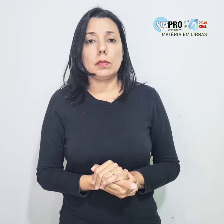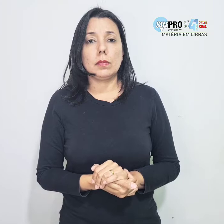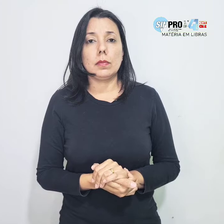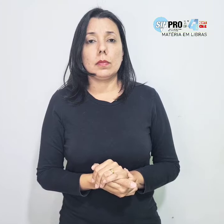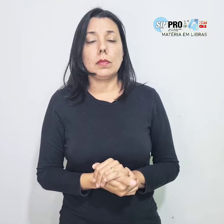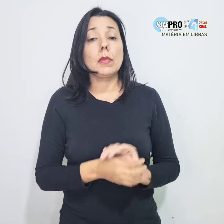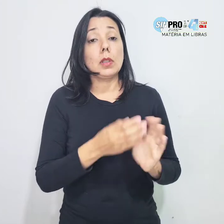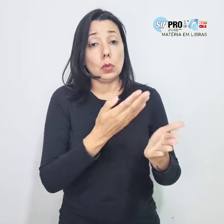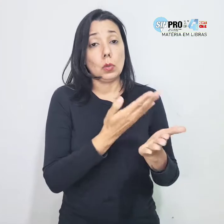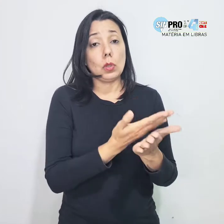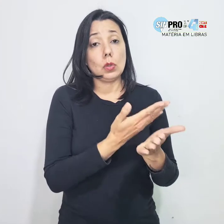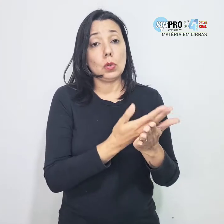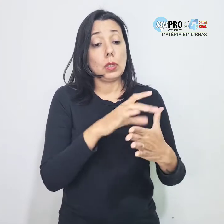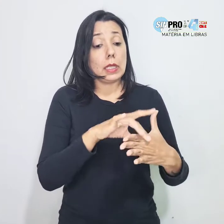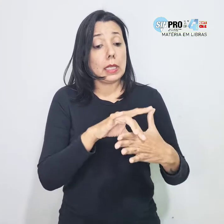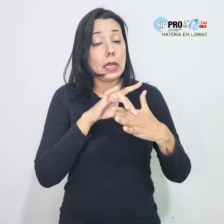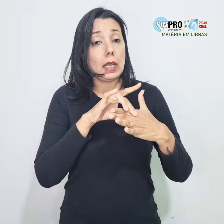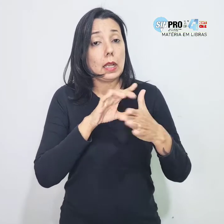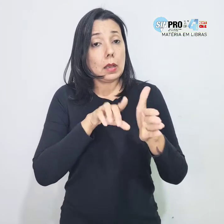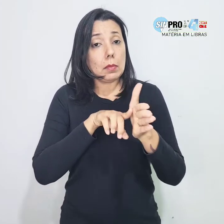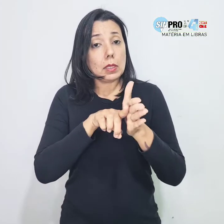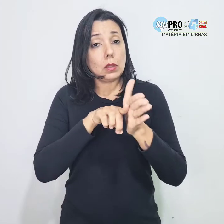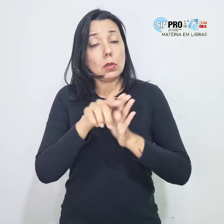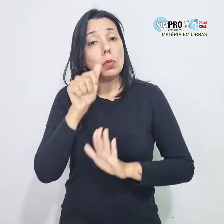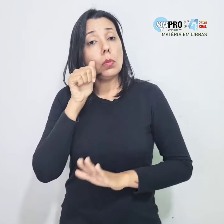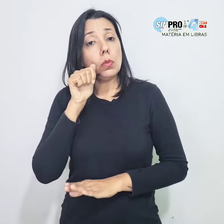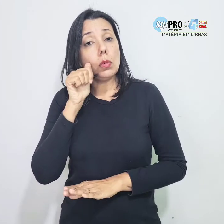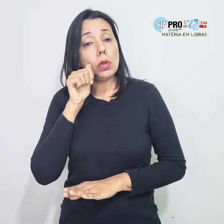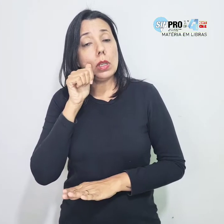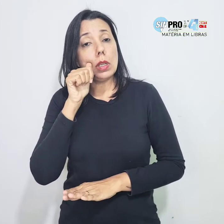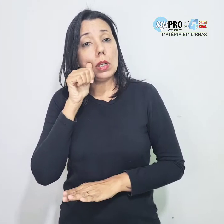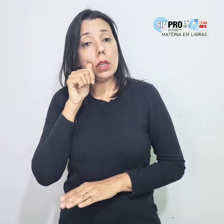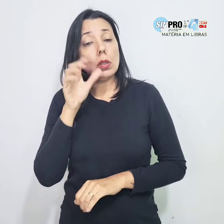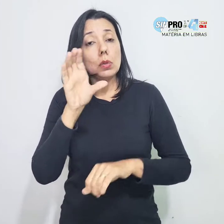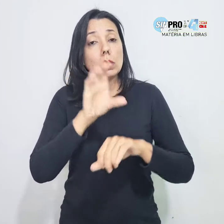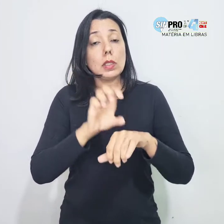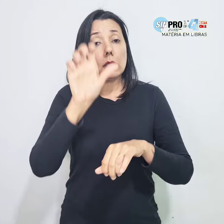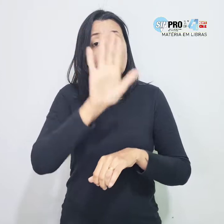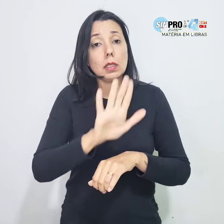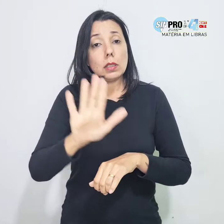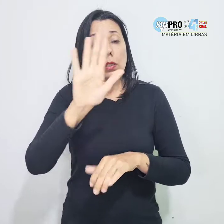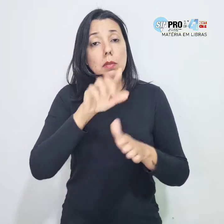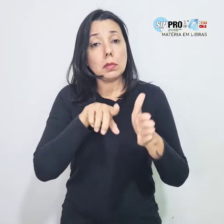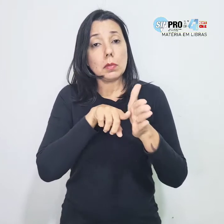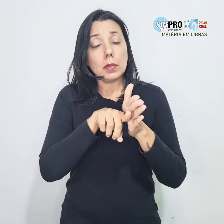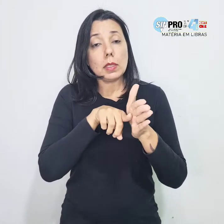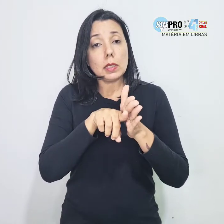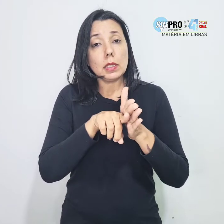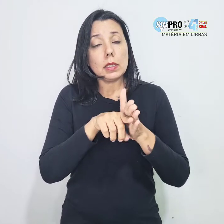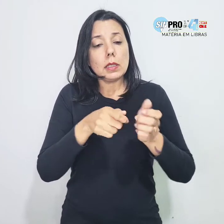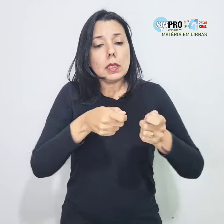O estudo, liderado por uma pesquisadora do Centro Nacional para Pesquisa e Monitoramento